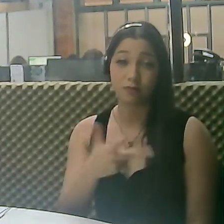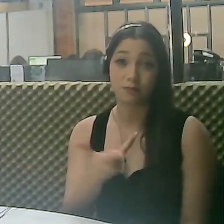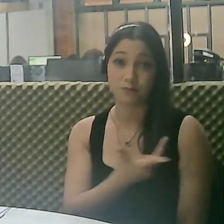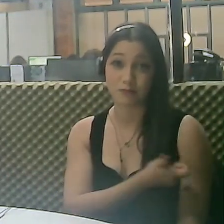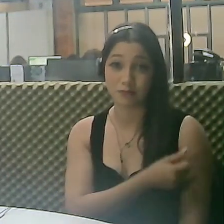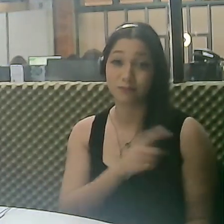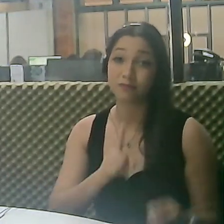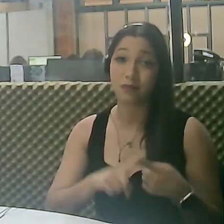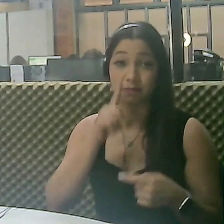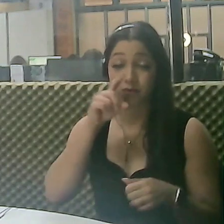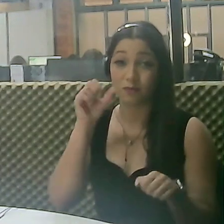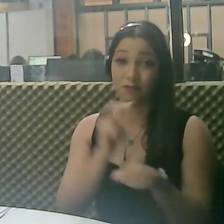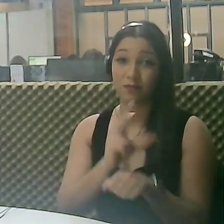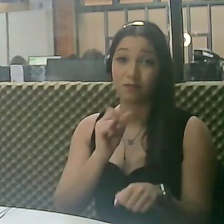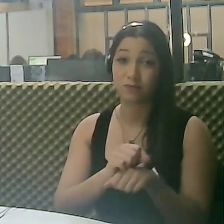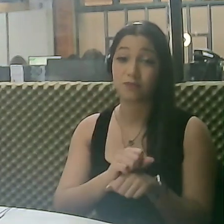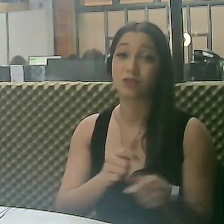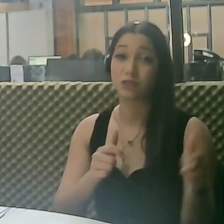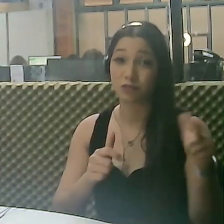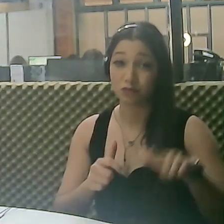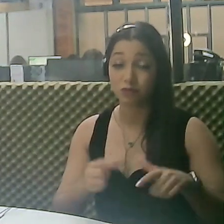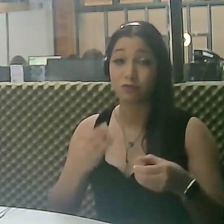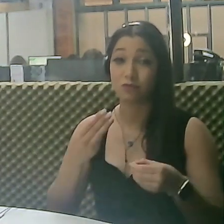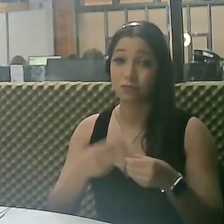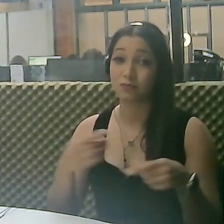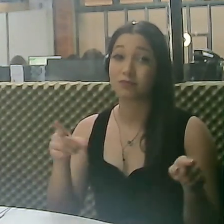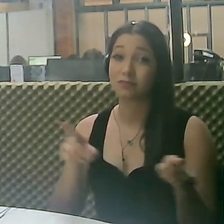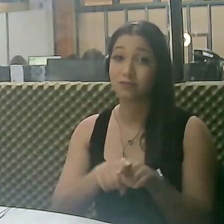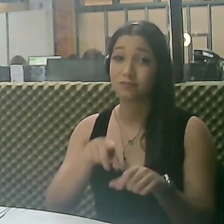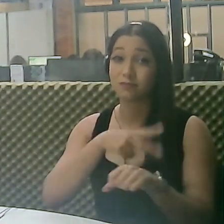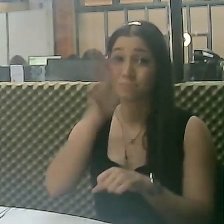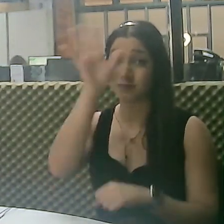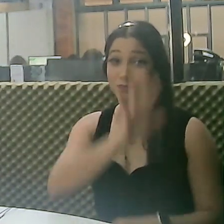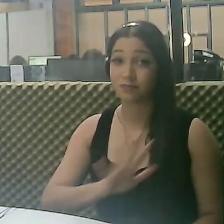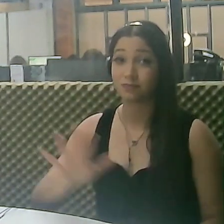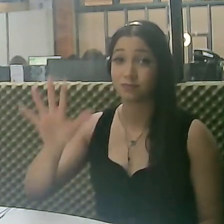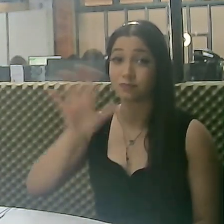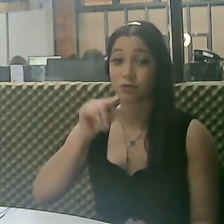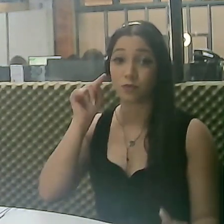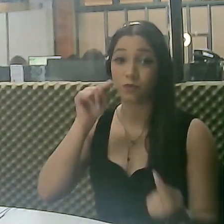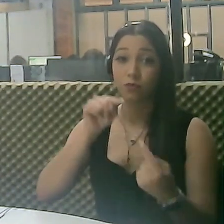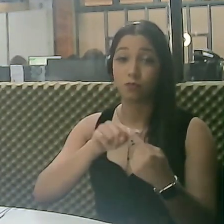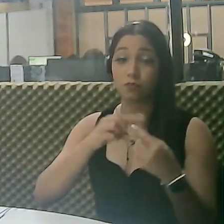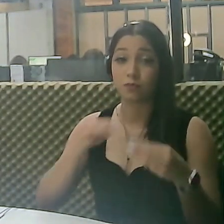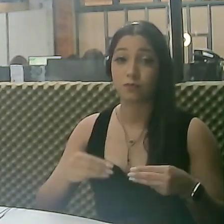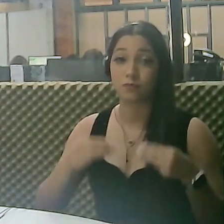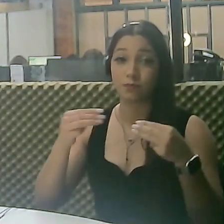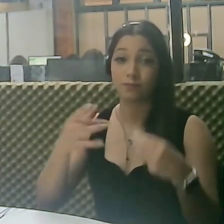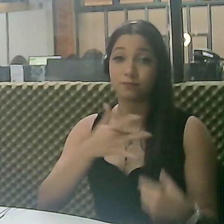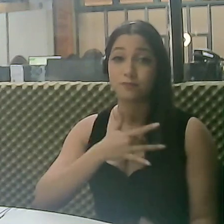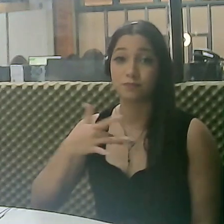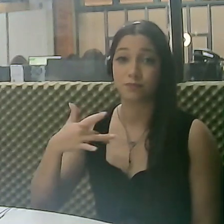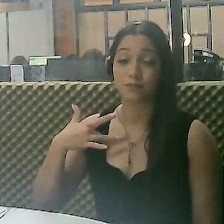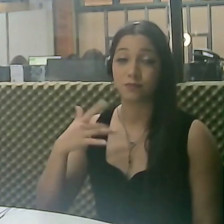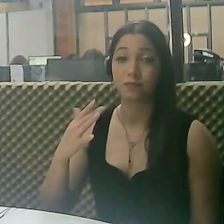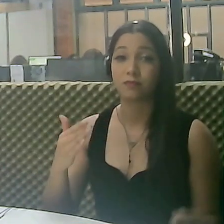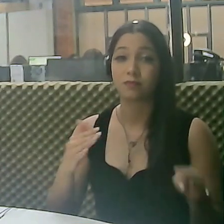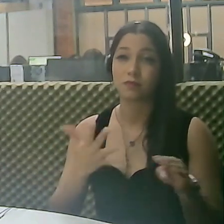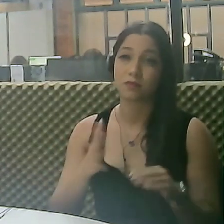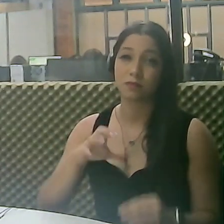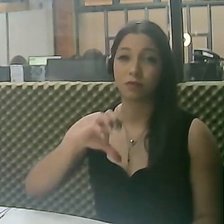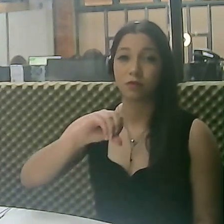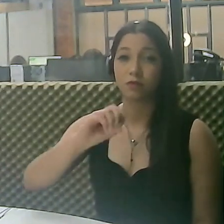que o vírus possa voltar a circular no município e também no país. A meta definida pelo Ministério da Saúde é atingir ao